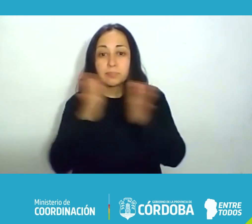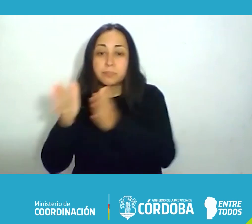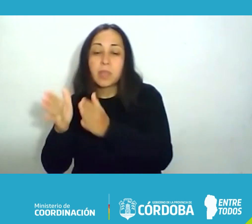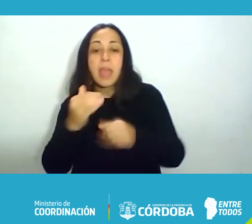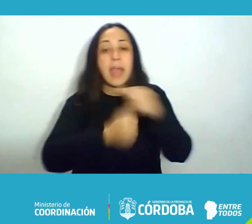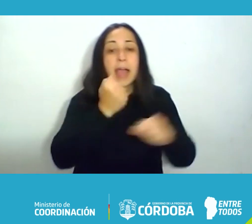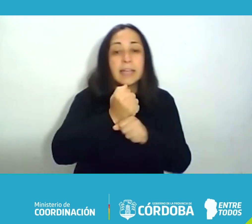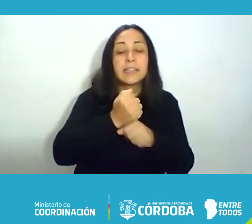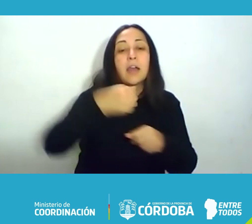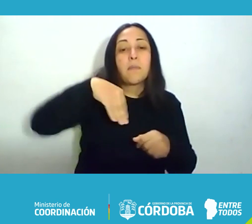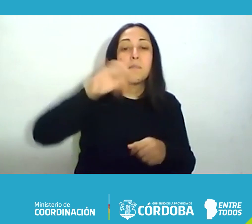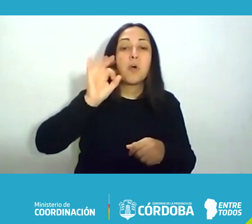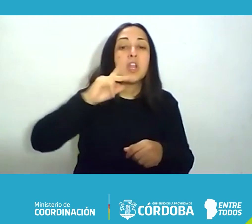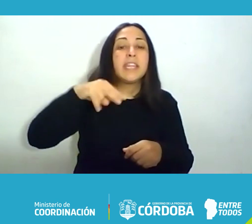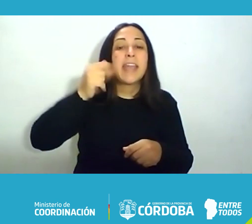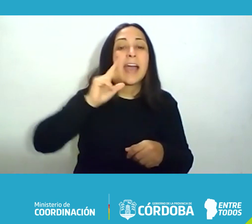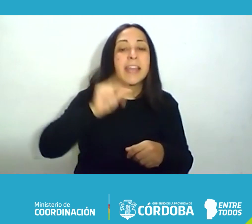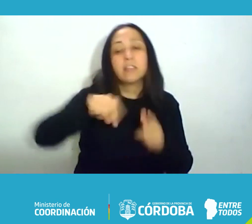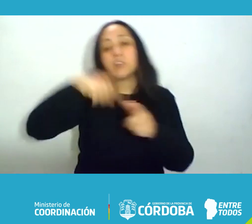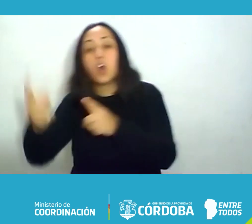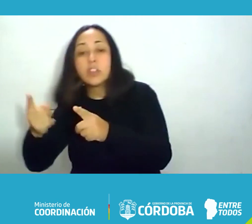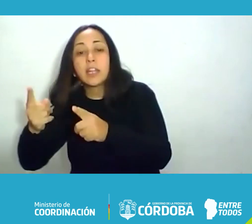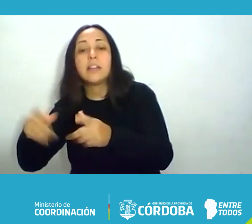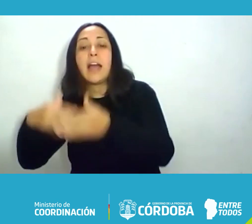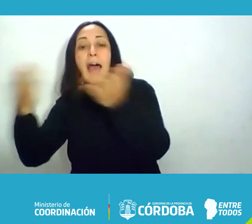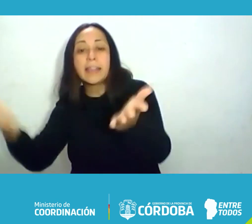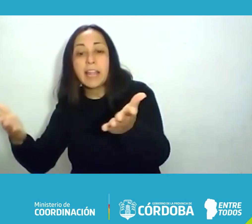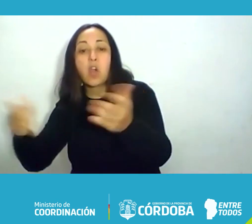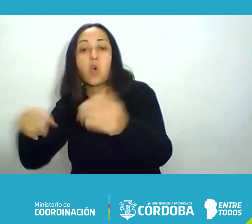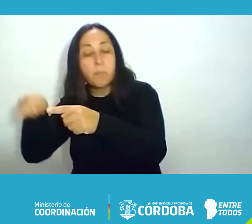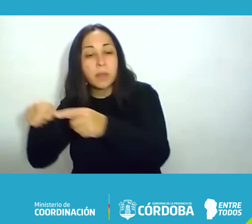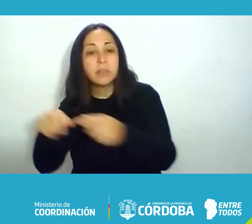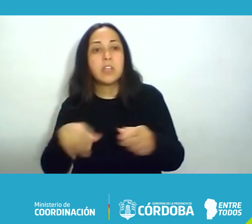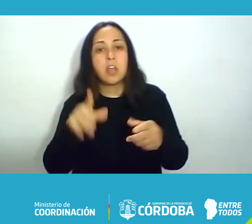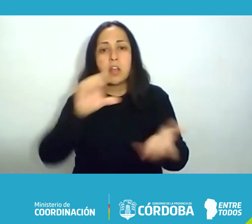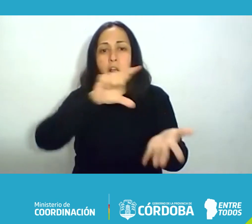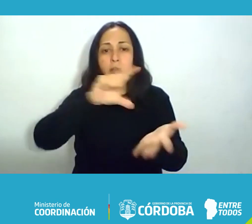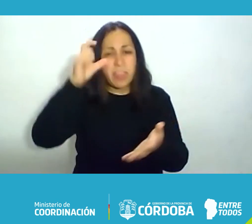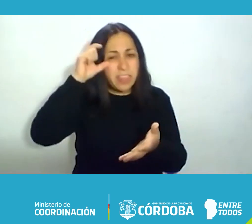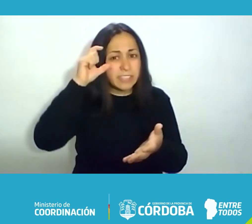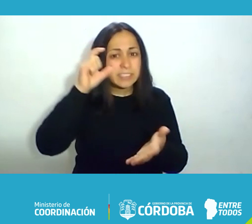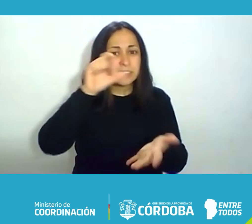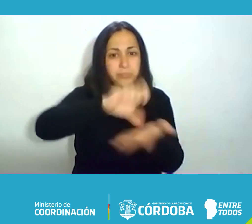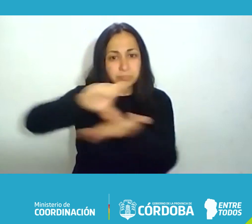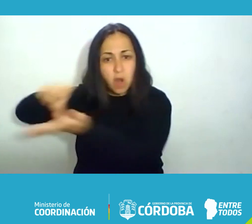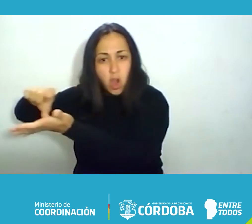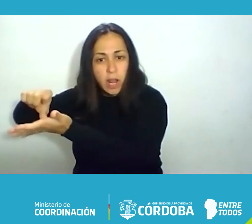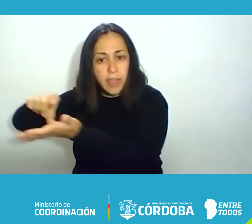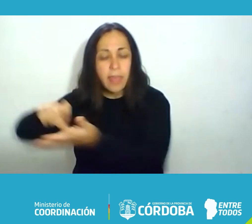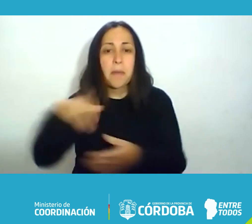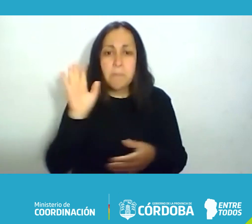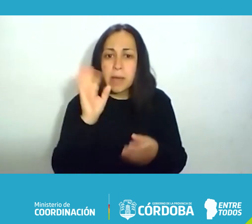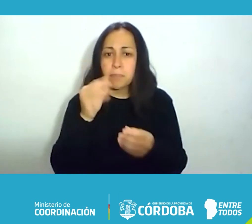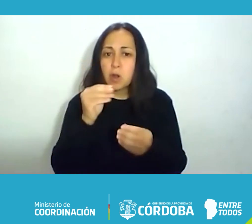y la sección 2 hasta el inicio de la localidad de La Cumbre. En su recorrido se identifica por el paso de 10 localidades. El paso más crítico es por San Roque y Viale